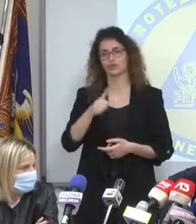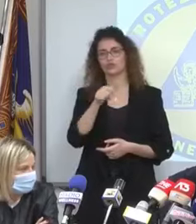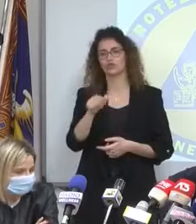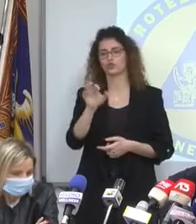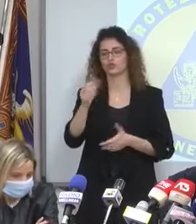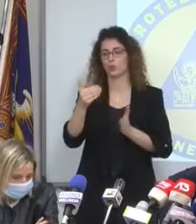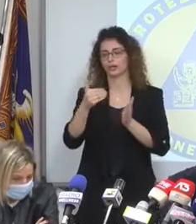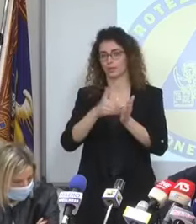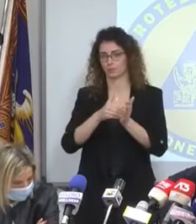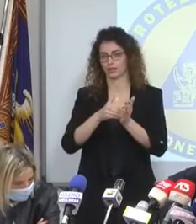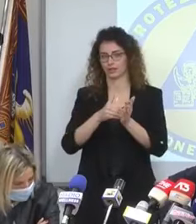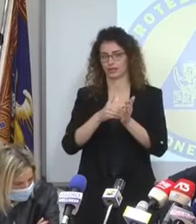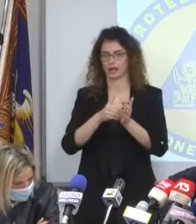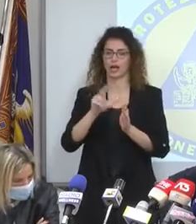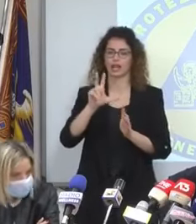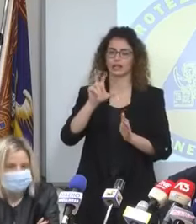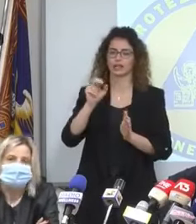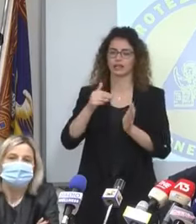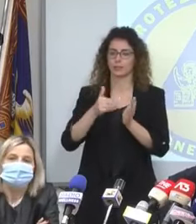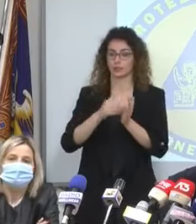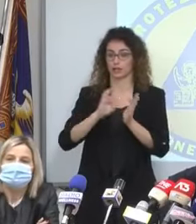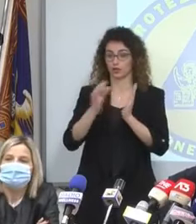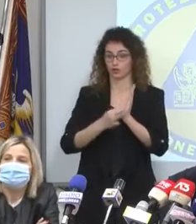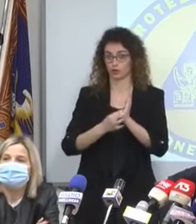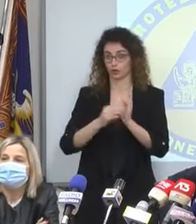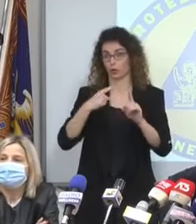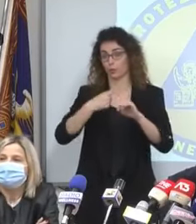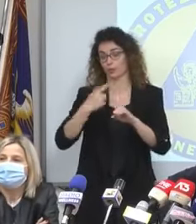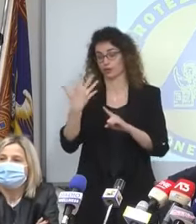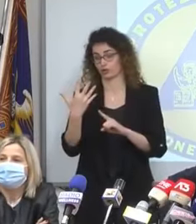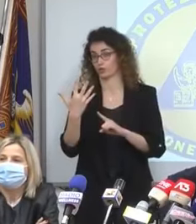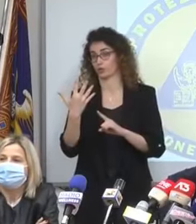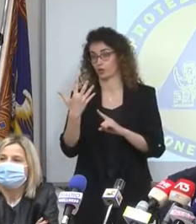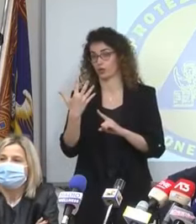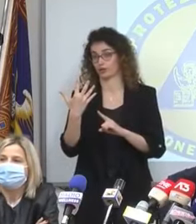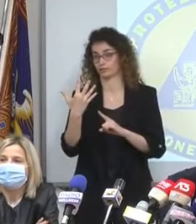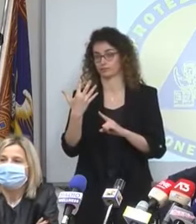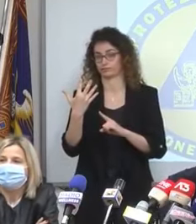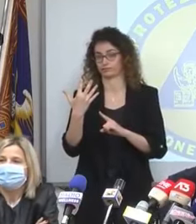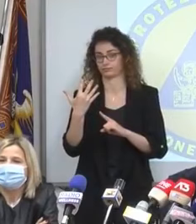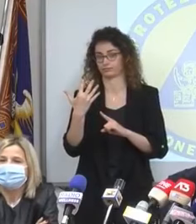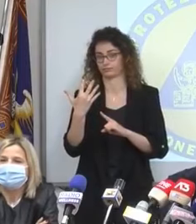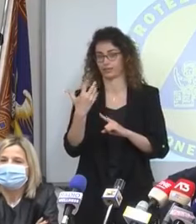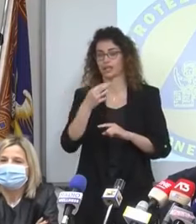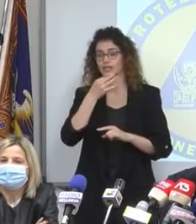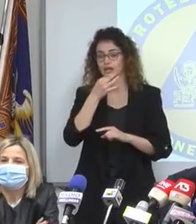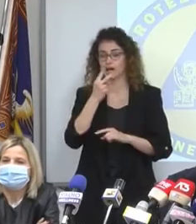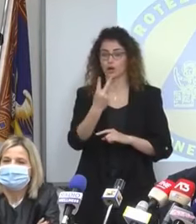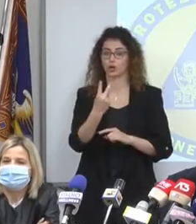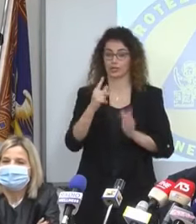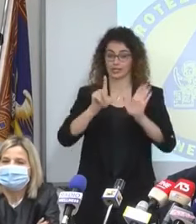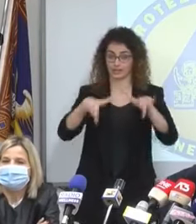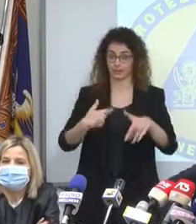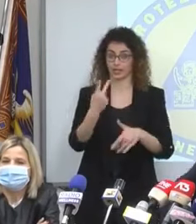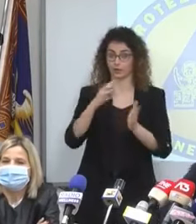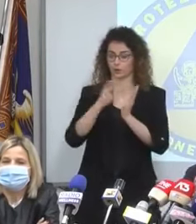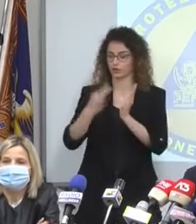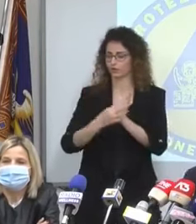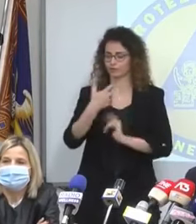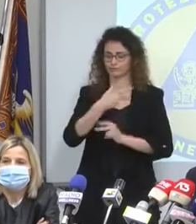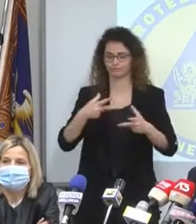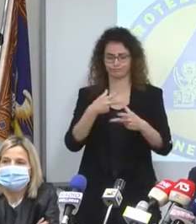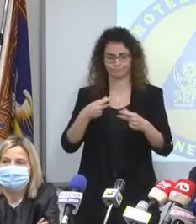150.000 quindi, no? 30.000 al giorno per 5, 150.000 vuol dire che due giorni a settimana non si vaccina.